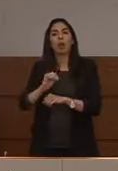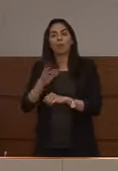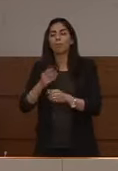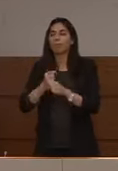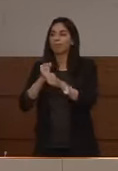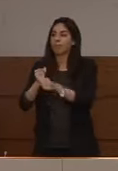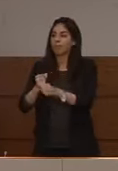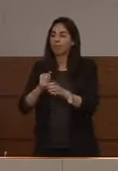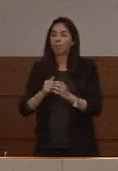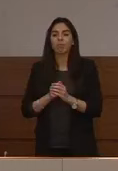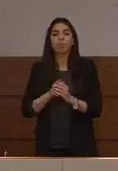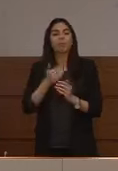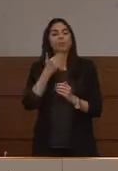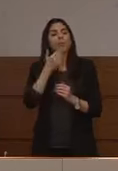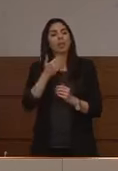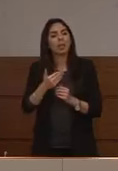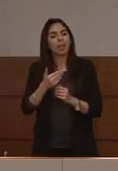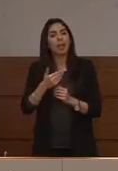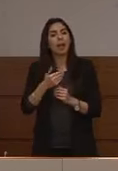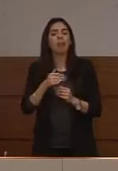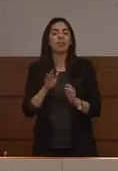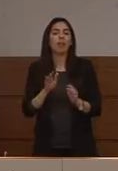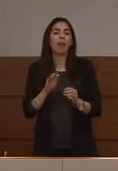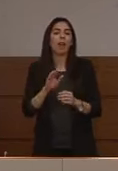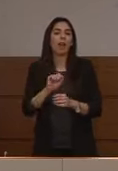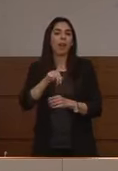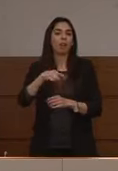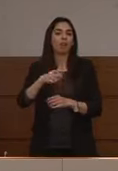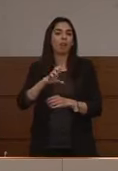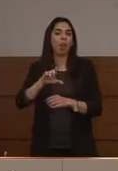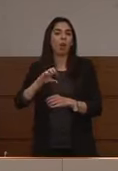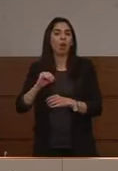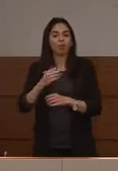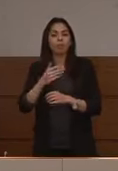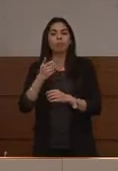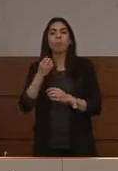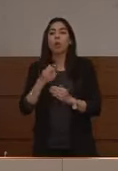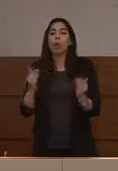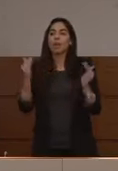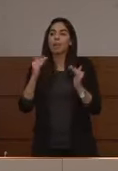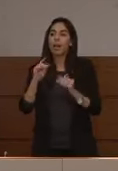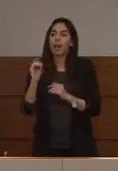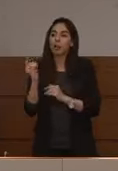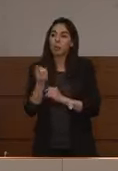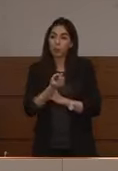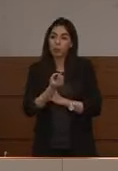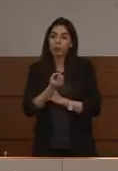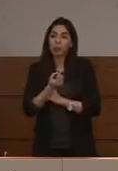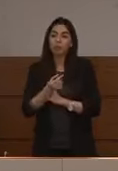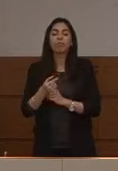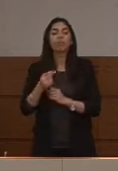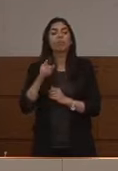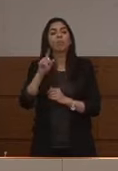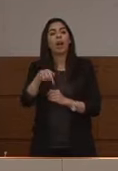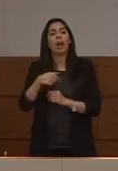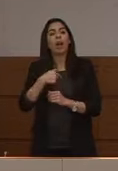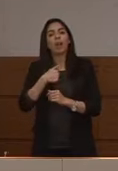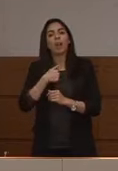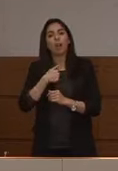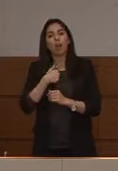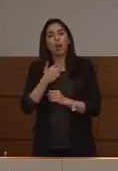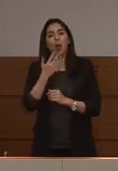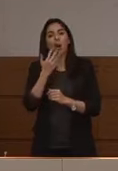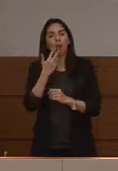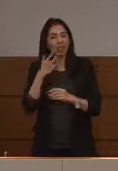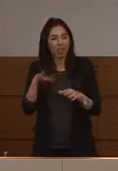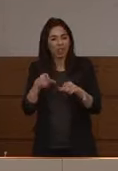grazie infinite angelo buonasera anche da parte mia anch'io mi unisco prima di